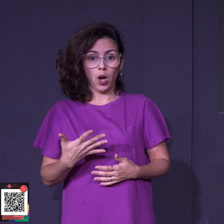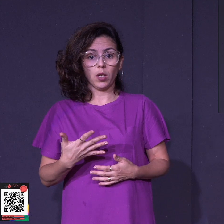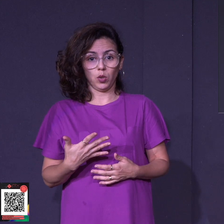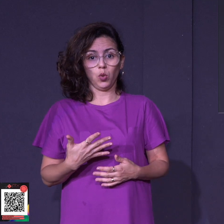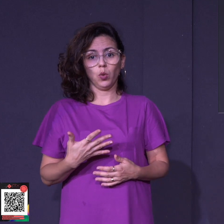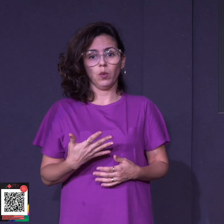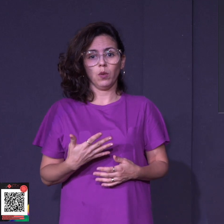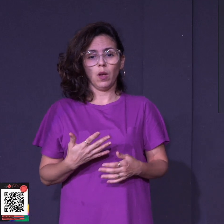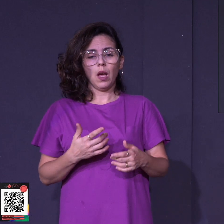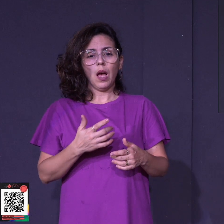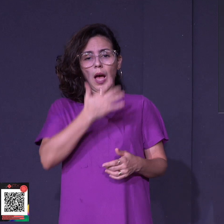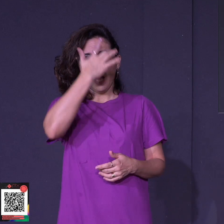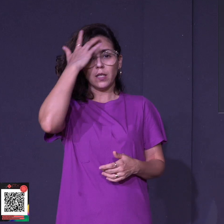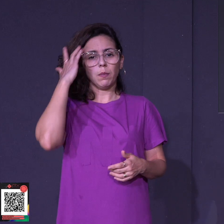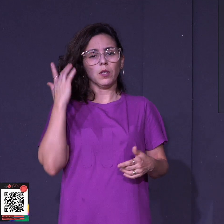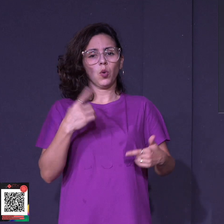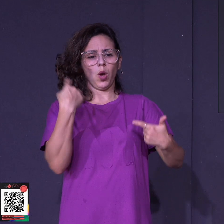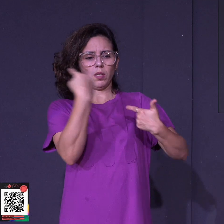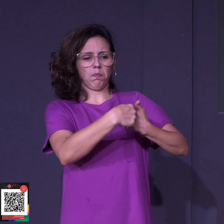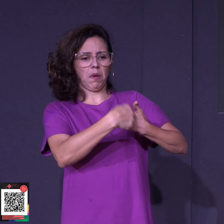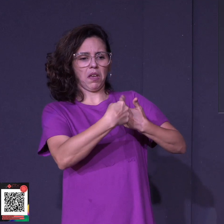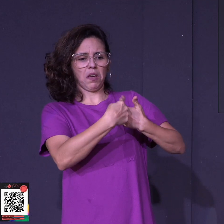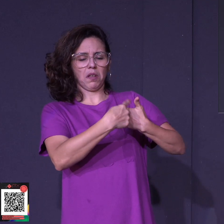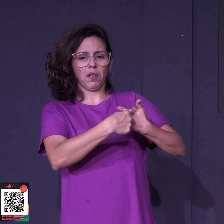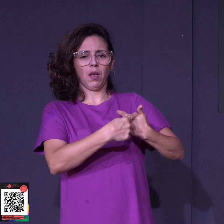não retribuía um insulto. Bota aí o texto, por favor.